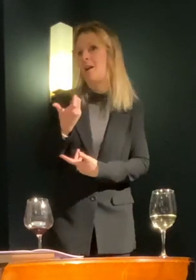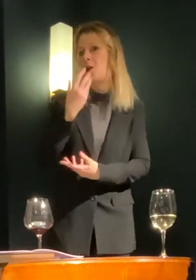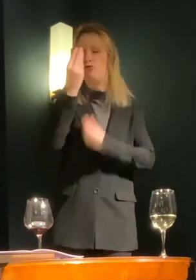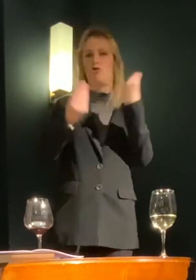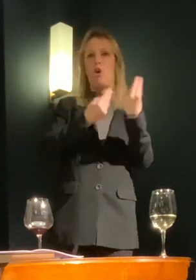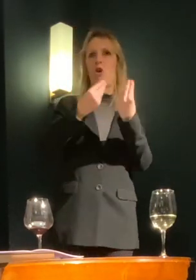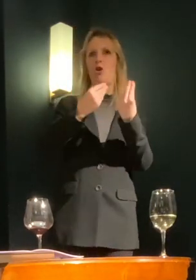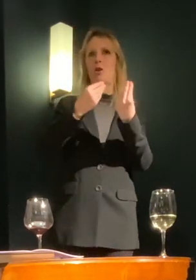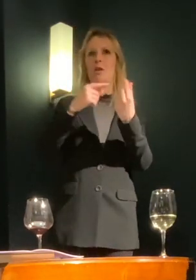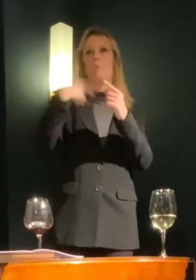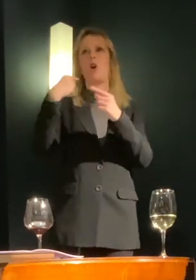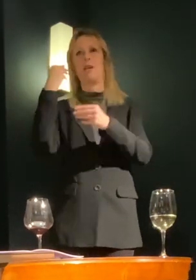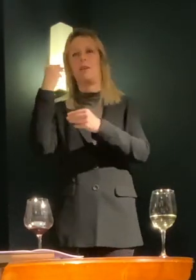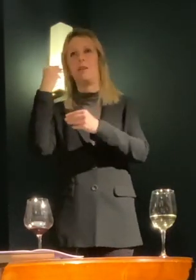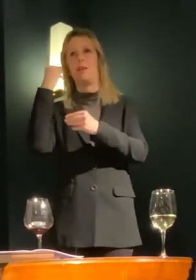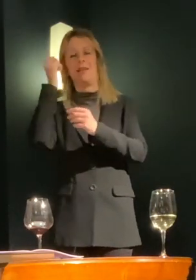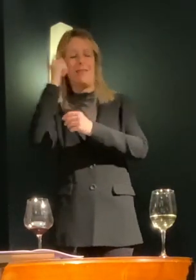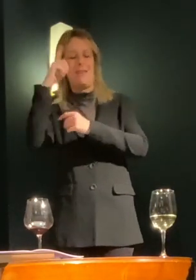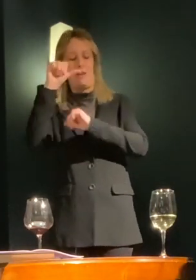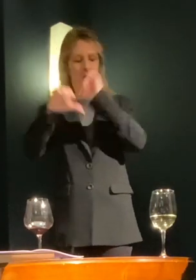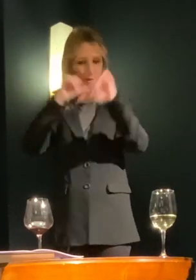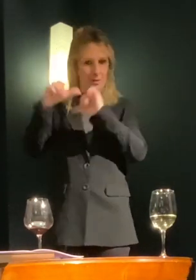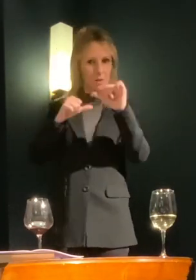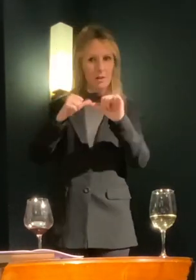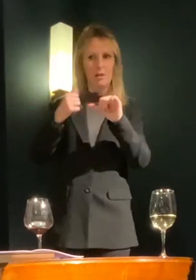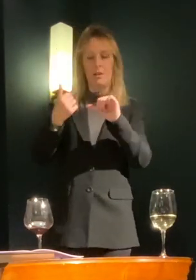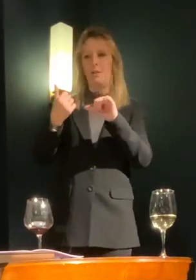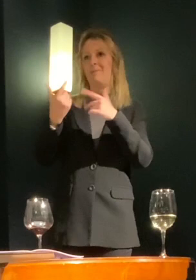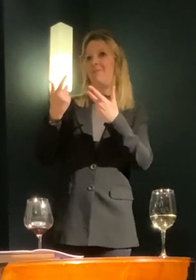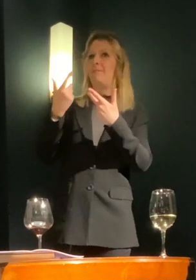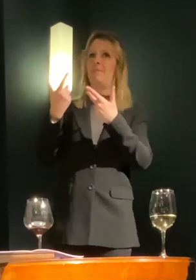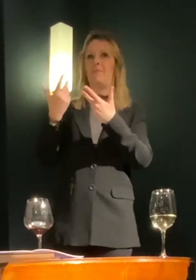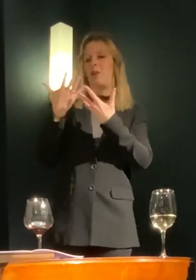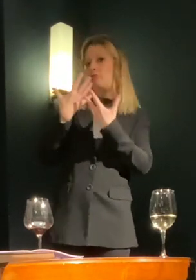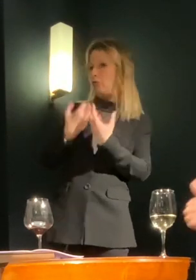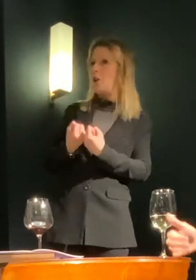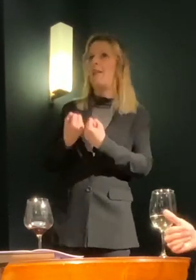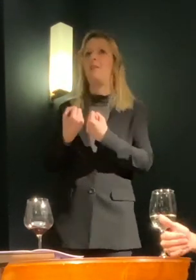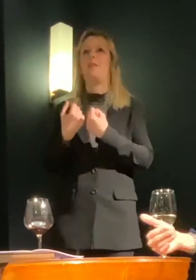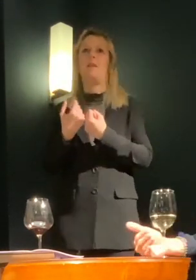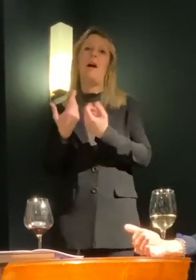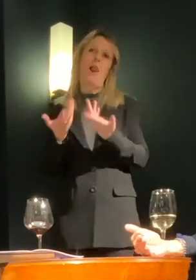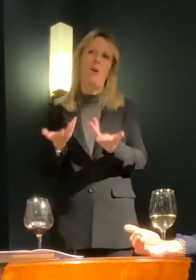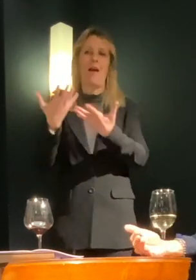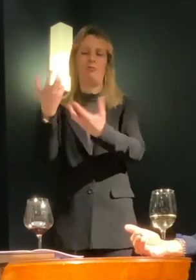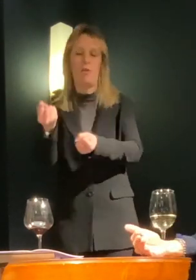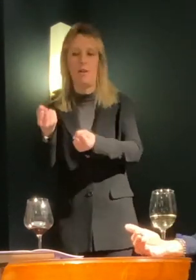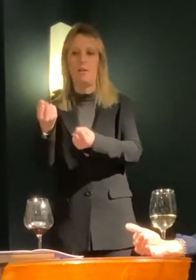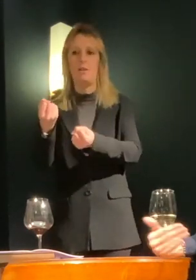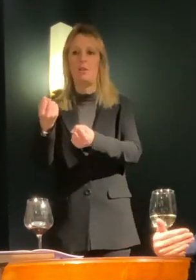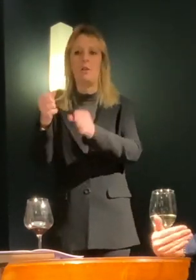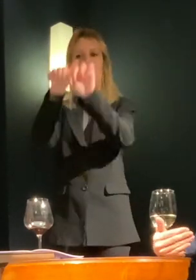cambi idea e vai da un'altra parte, lo hai subito e sai che comunque, diciamo, fa parte anche in realtà Andrea ti insegna